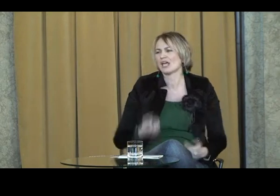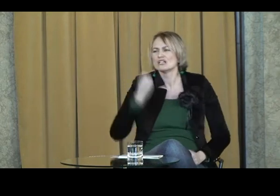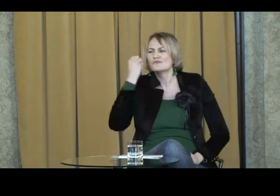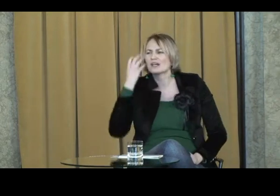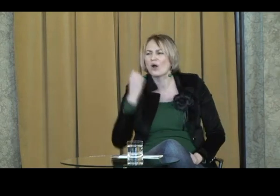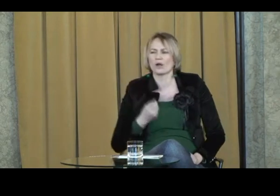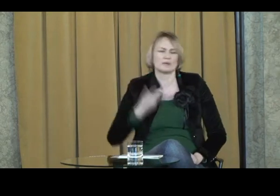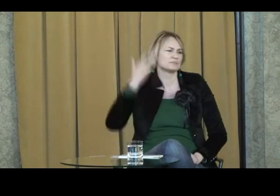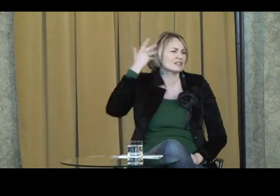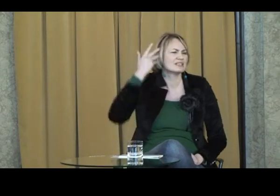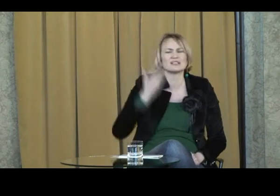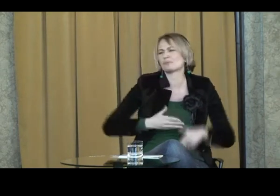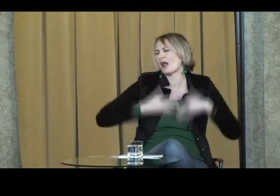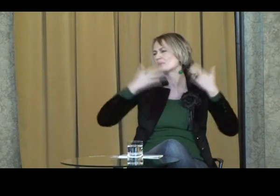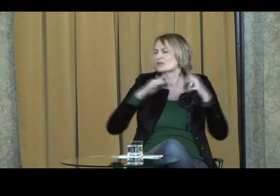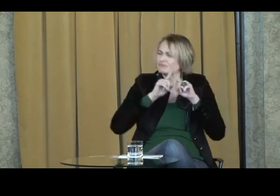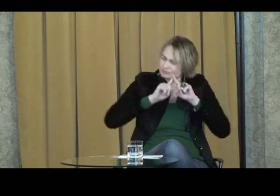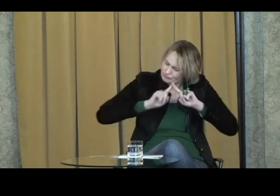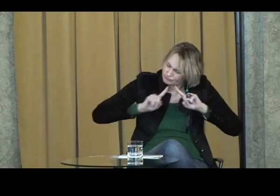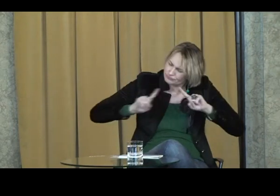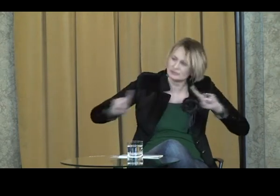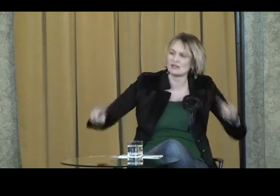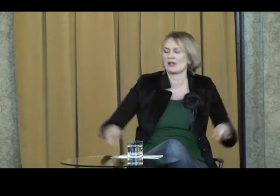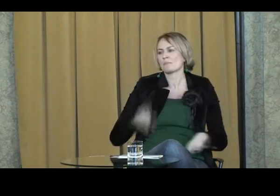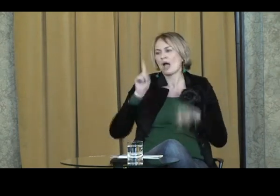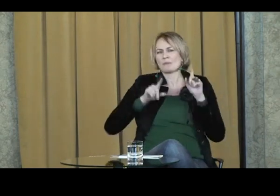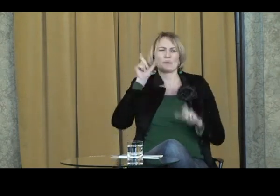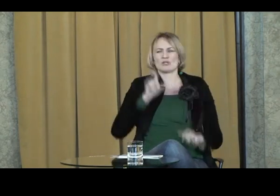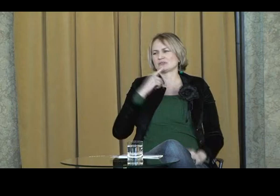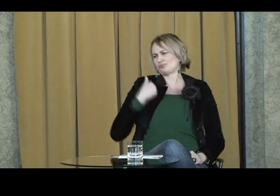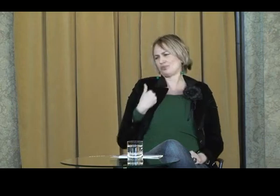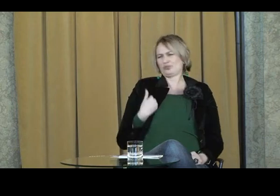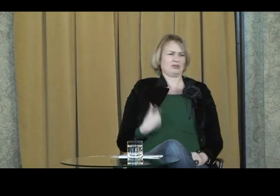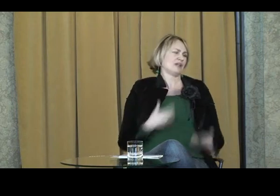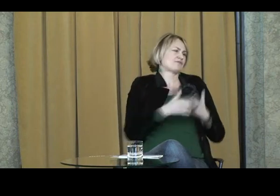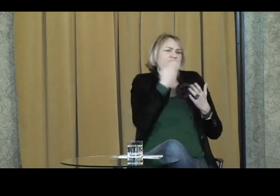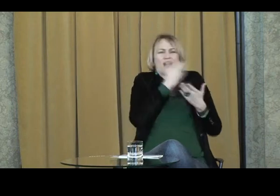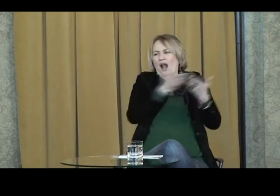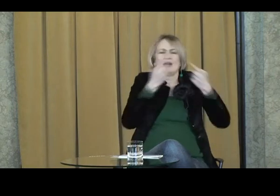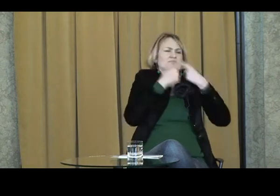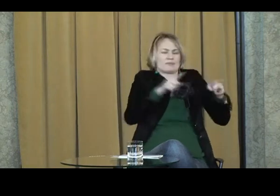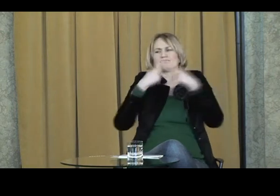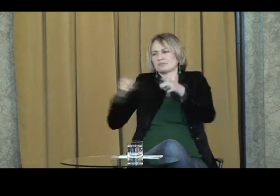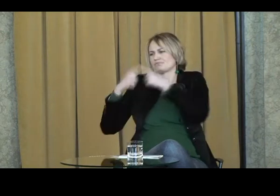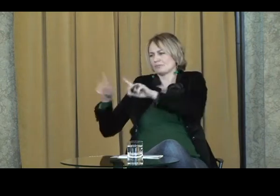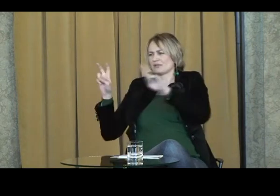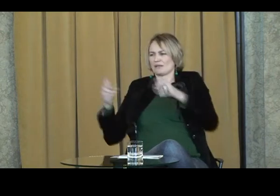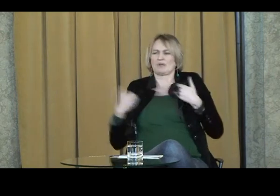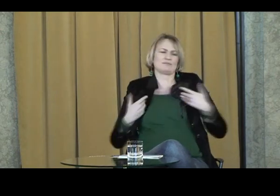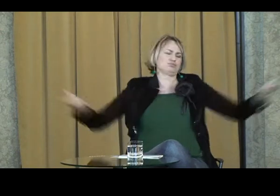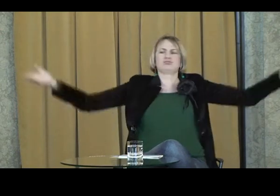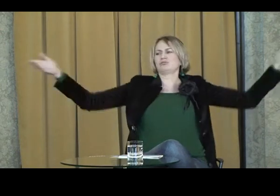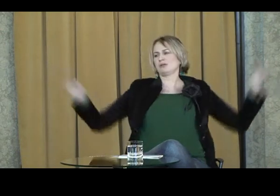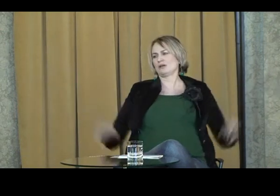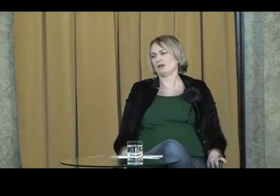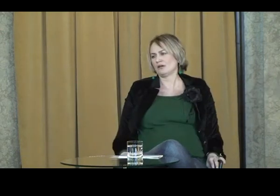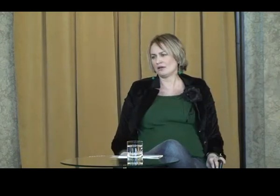mit Lernschwächen, Schwerhörigkeit, CI, alles was es gibt. Und dann sagt man, jeder in